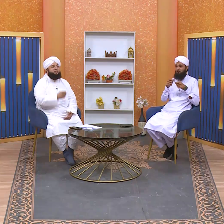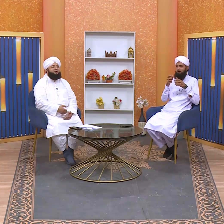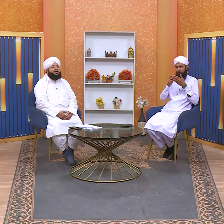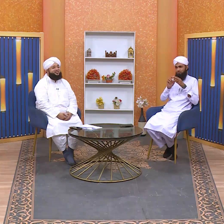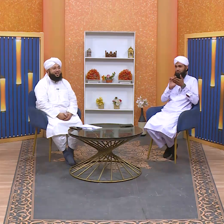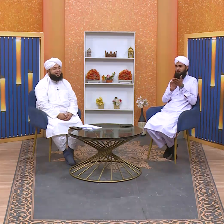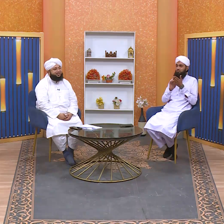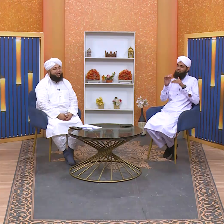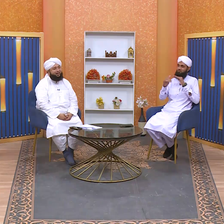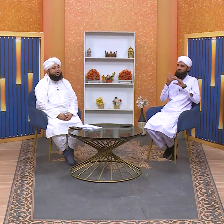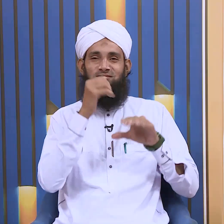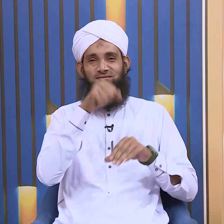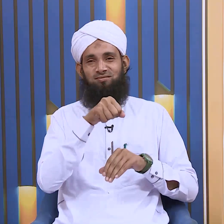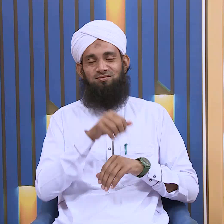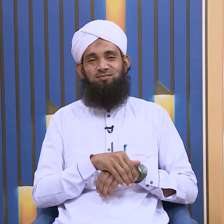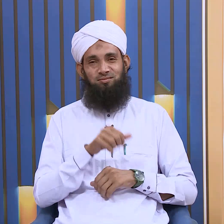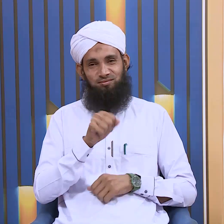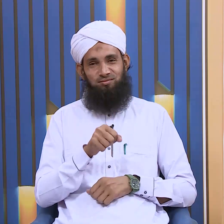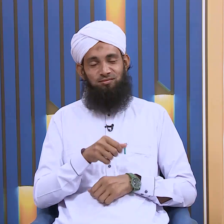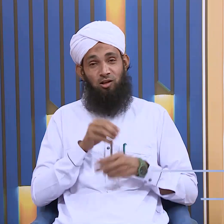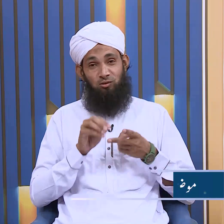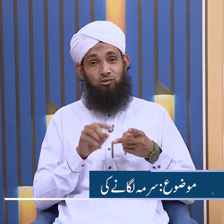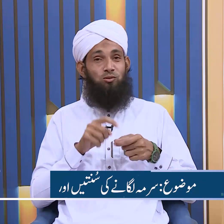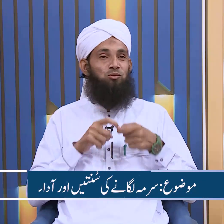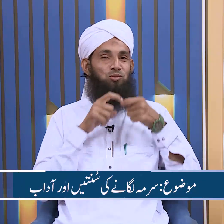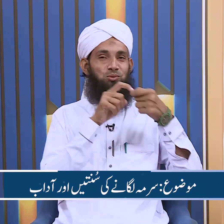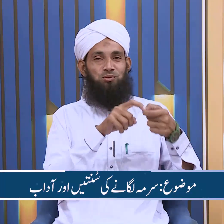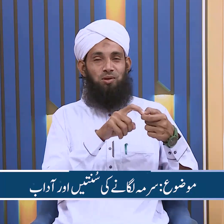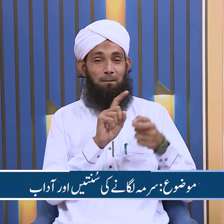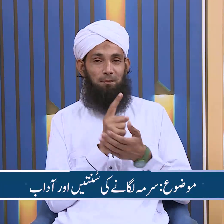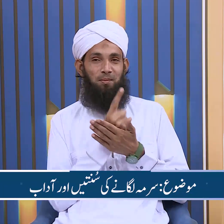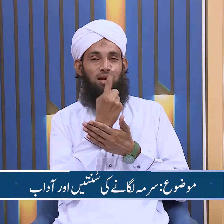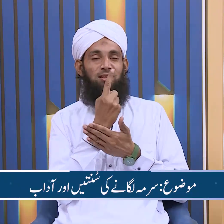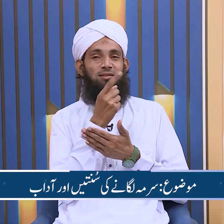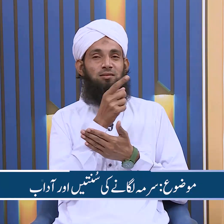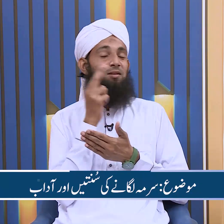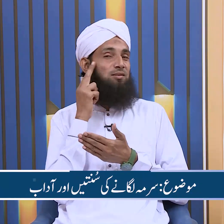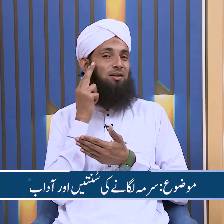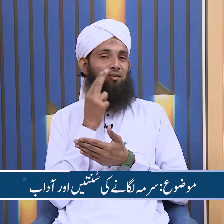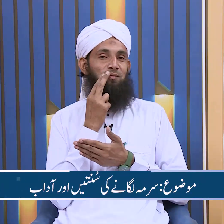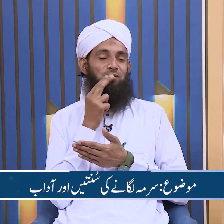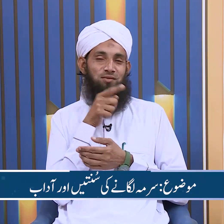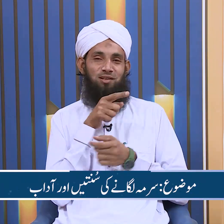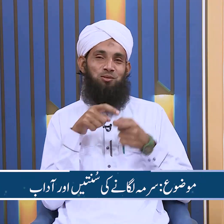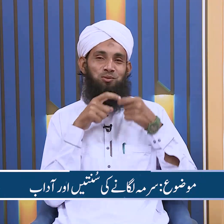میں دے سکتے ہیں. جی بڑھتے ہیں سوال کی طرف. سب سے پہلے ہم لیتے ہیں اپنے اسپیشل اسلامی بھائی سے سوال کہ